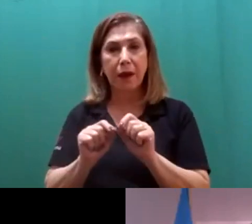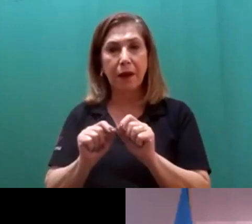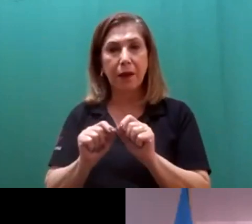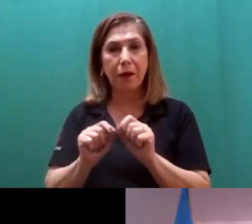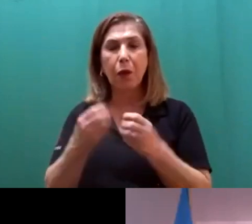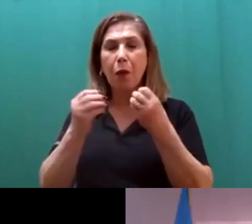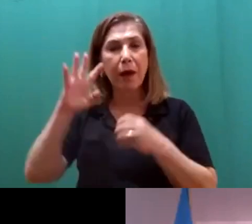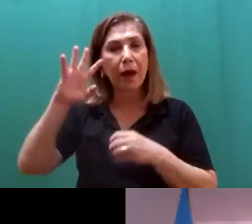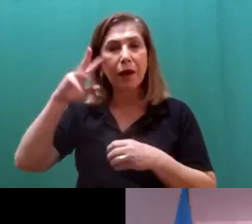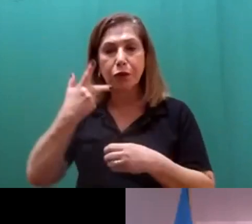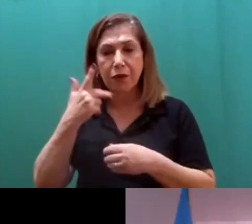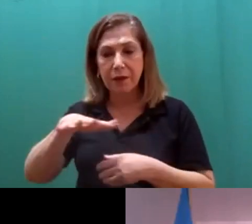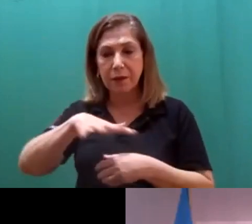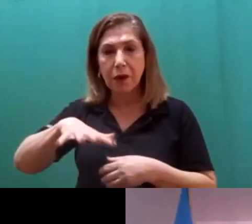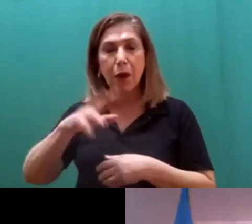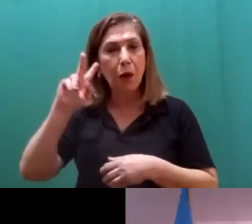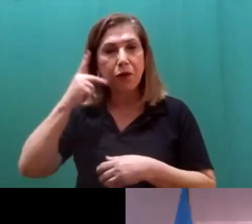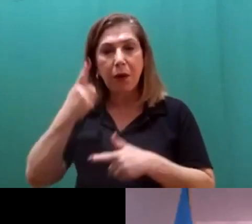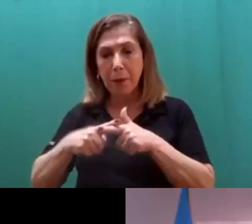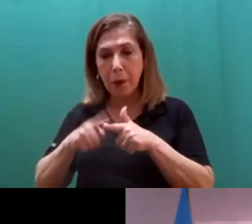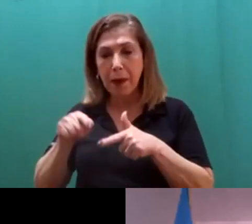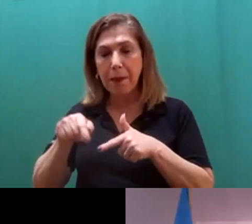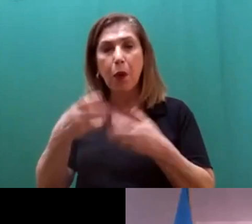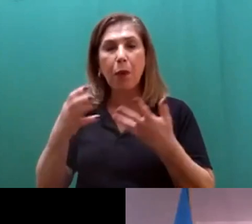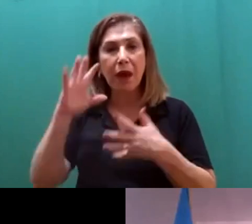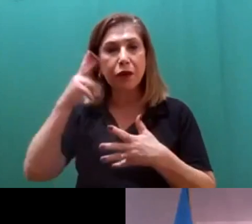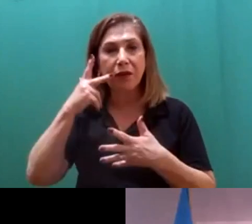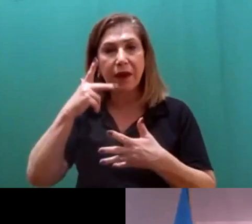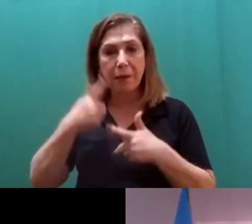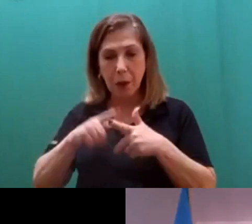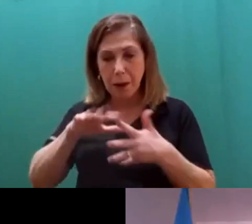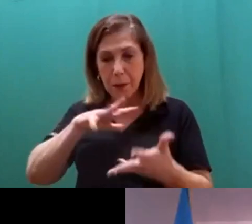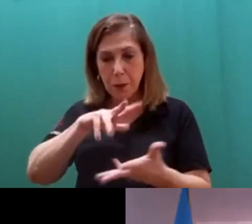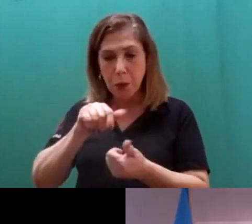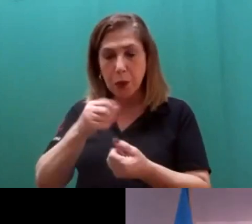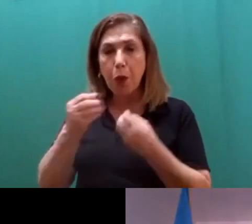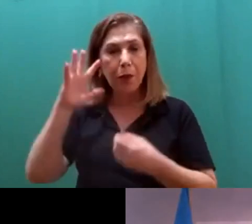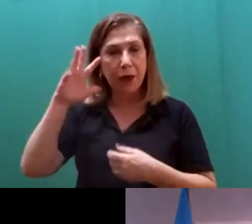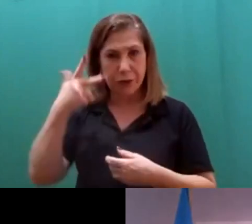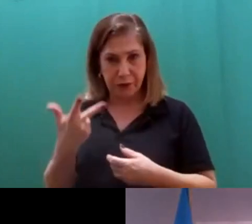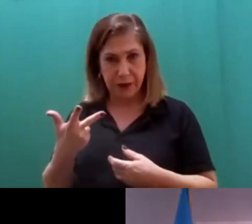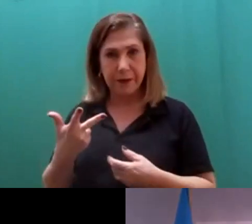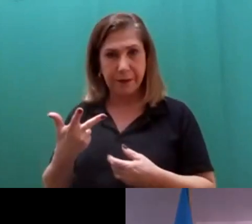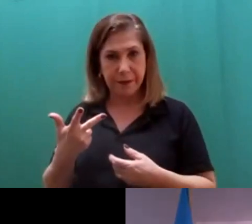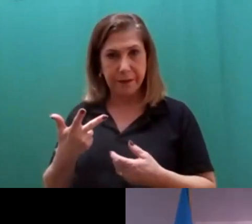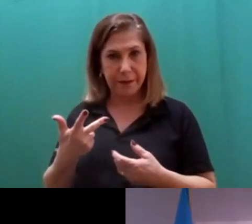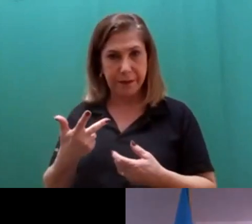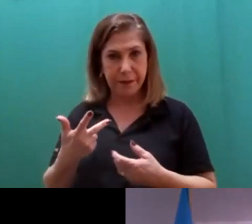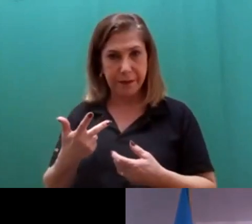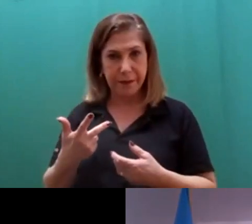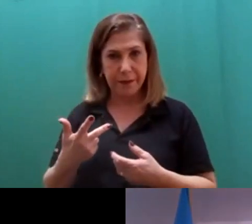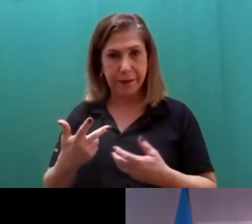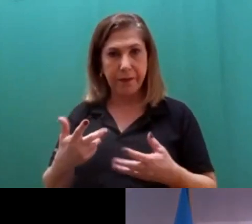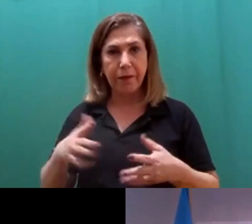soluções locais para problemas globais, sim? Temos que ser, que actuar